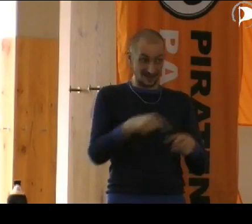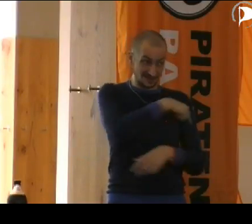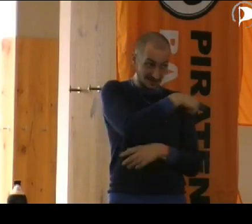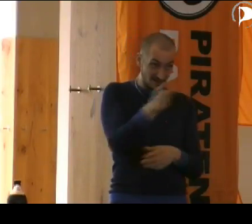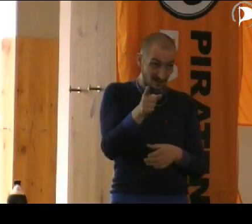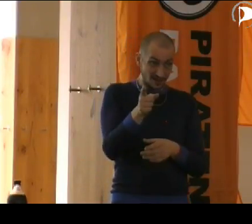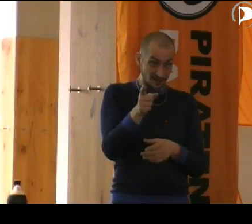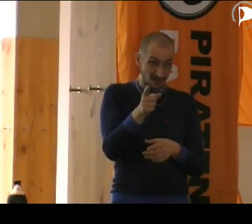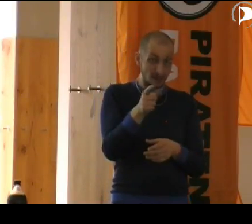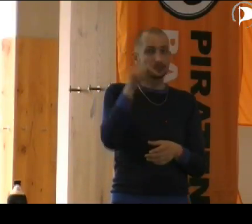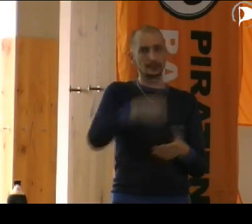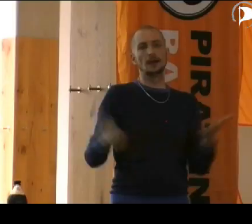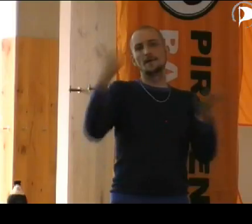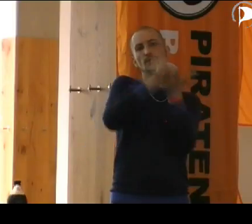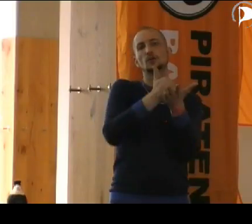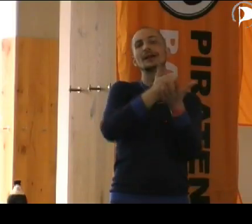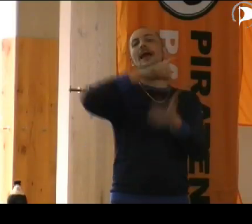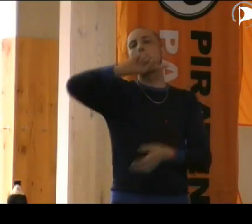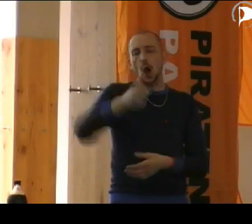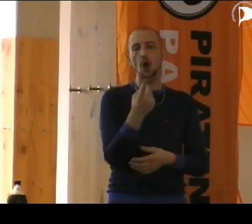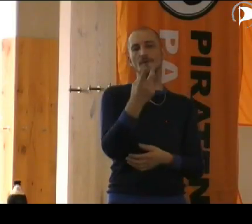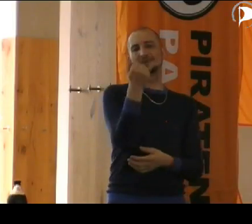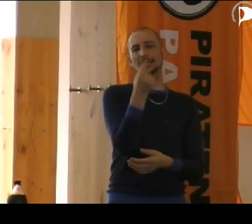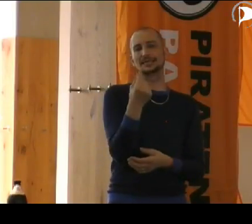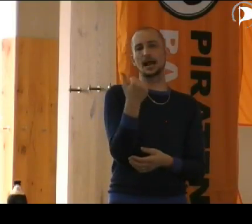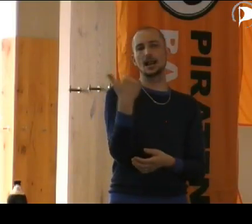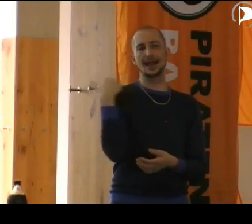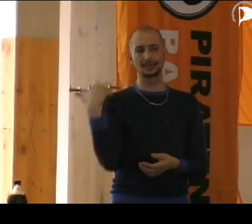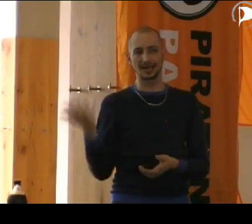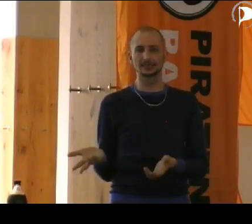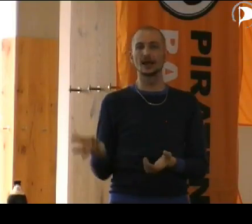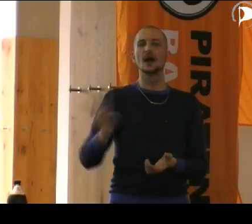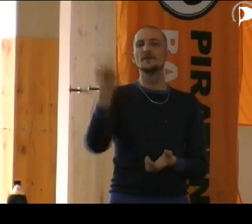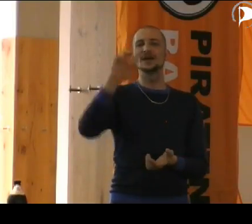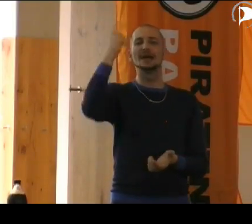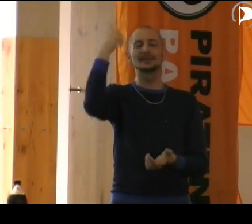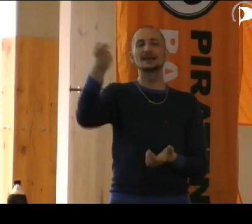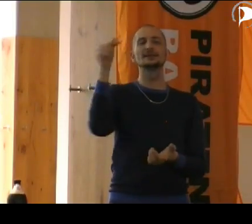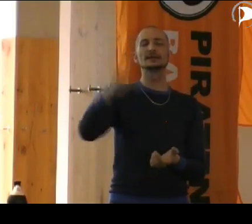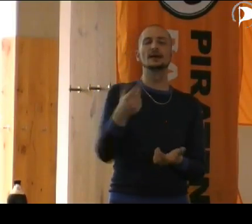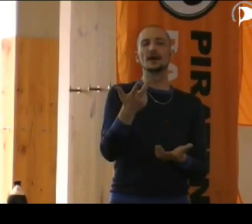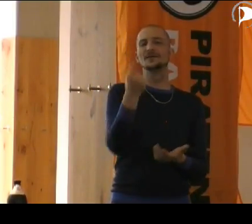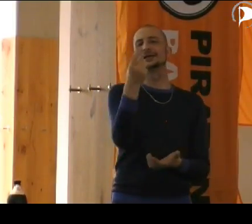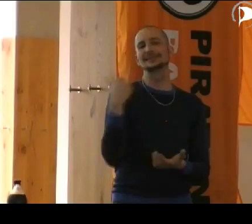geht der vorstand auch finanziell entlastet wurde wer denkt dass der vorstand auch finanzieren entlastet wurde präventiv